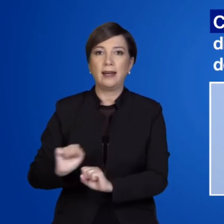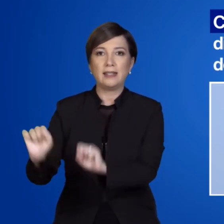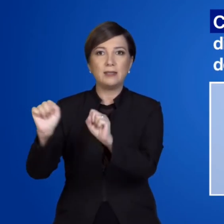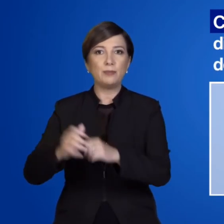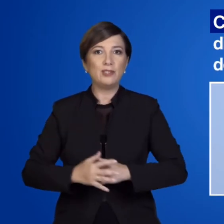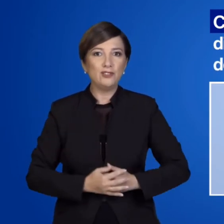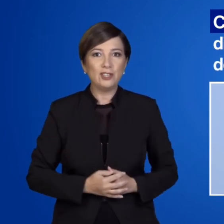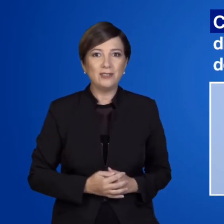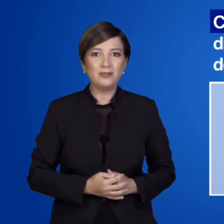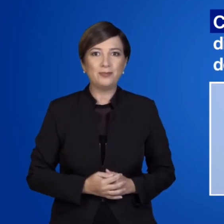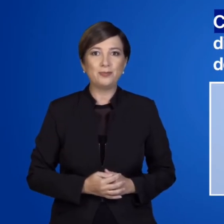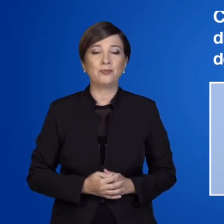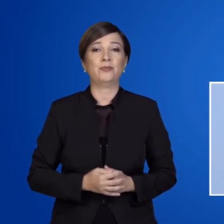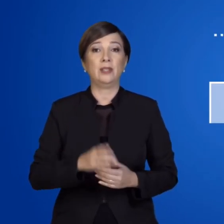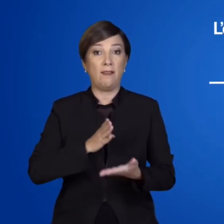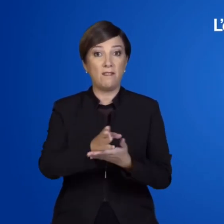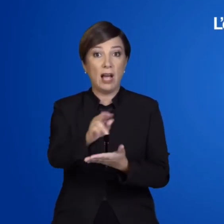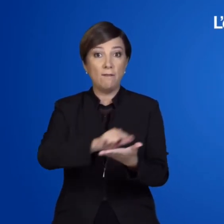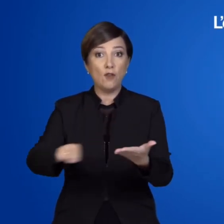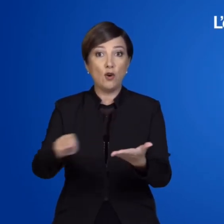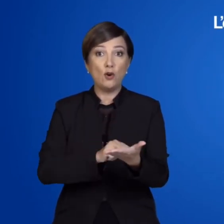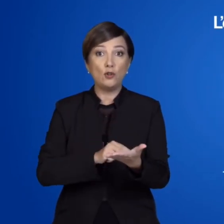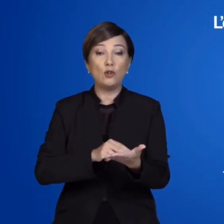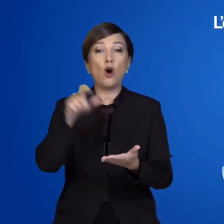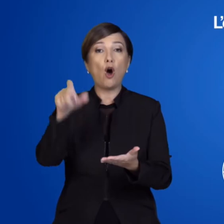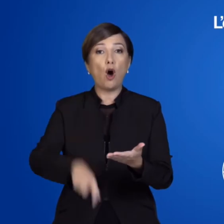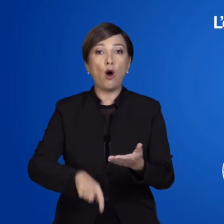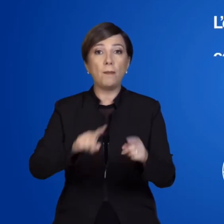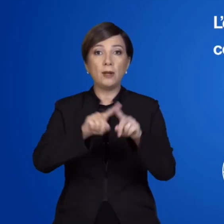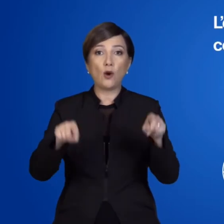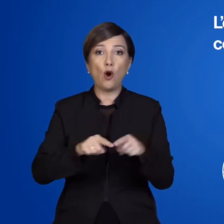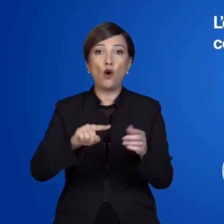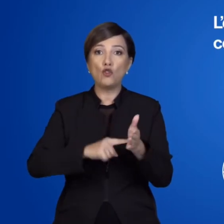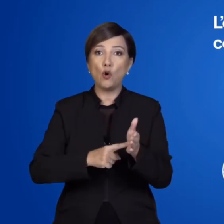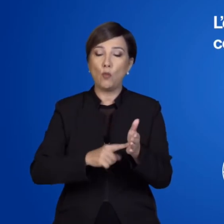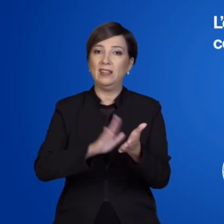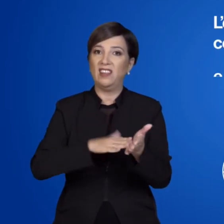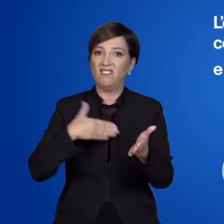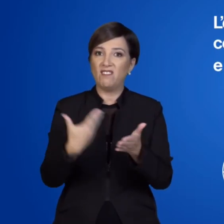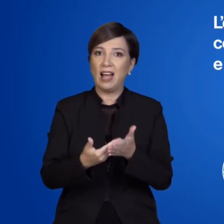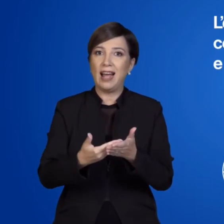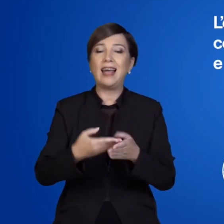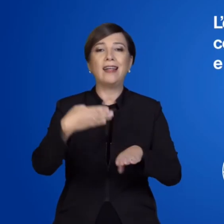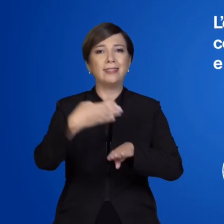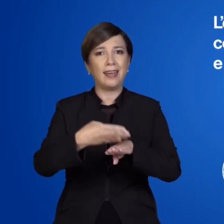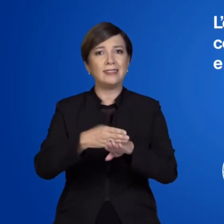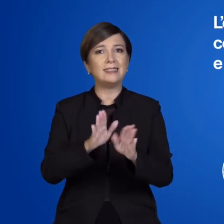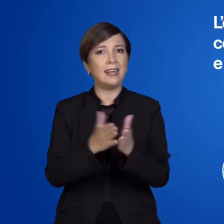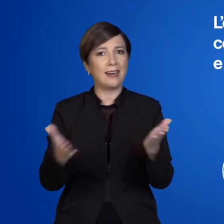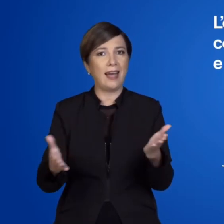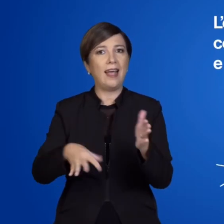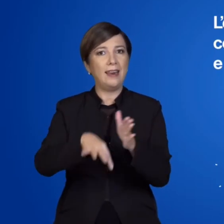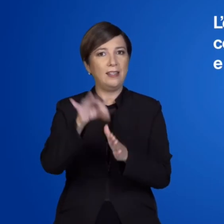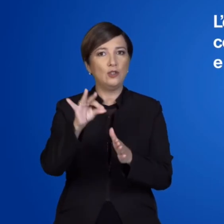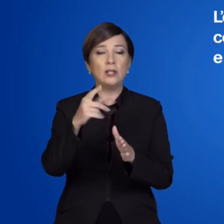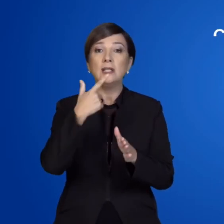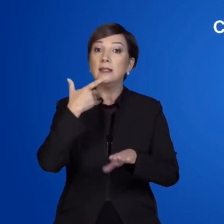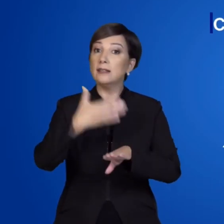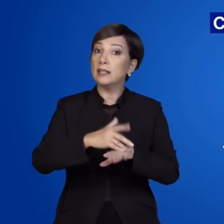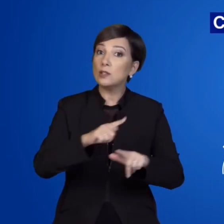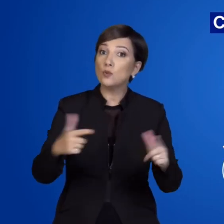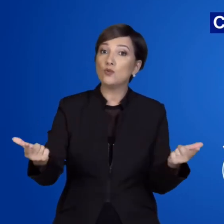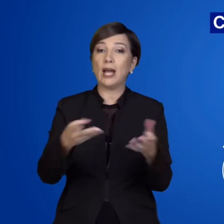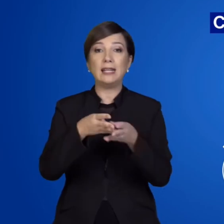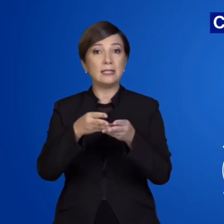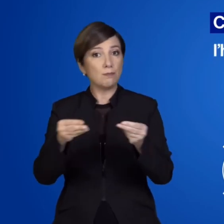Costituzione. L'elettore dovrà presentarsi al seggio con un documento di identità valido e la tessera elettorale. Chi non ha la tessera,